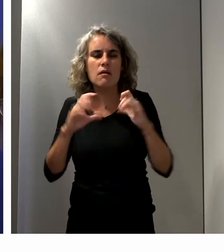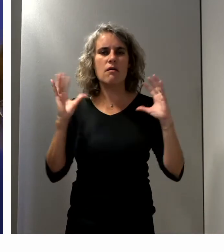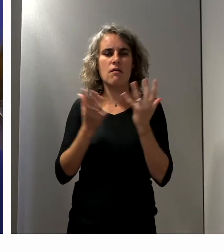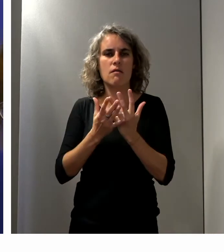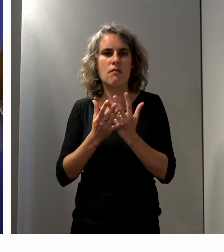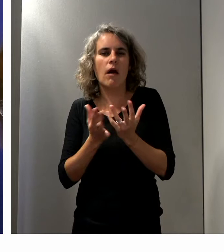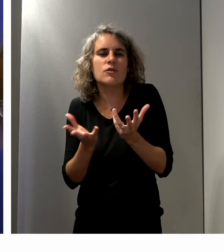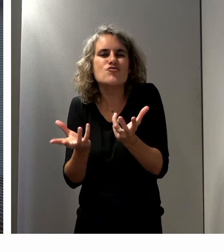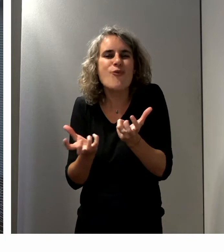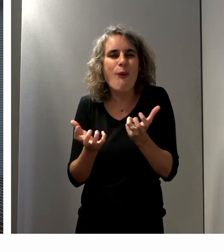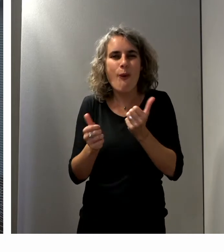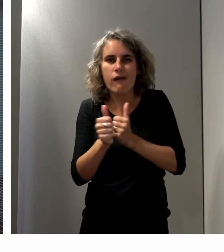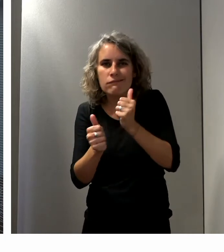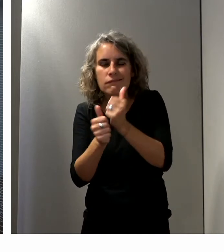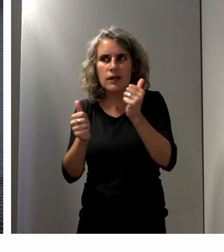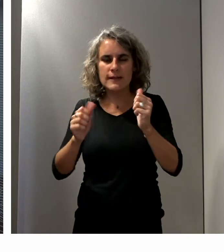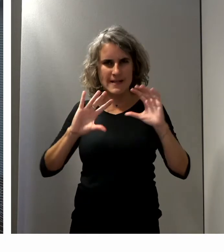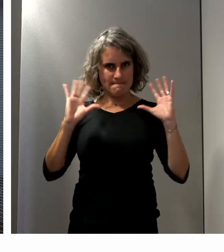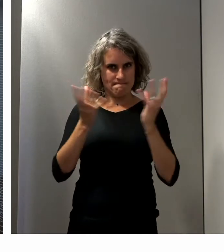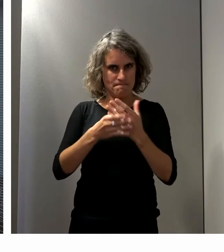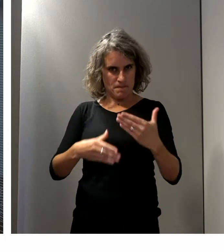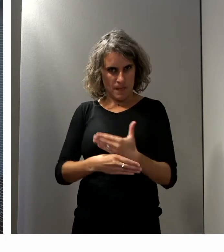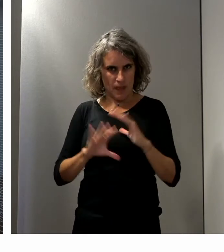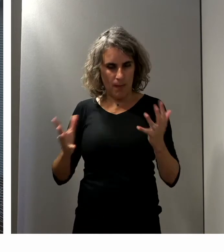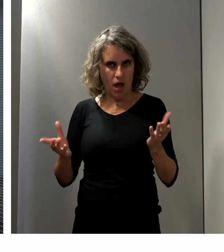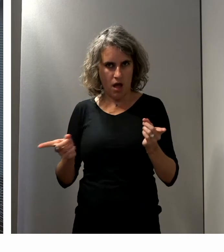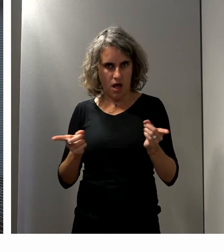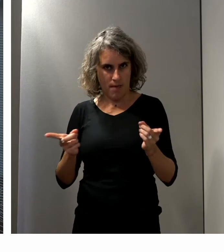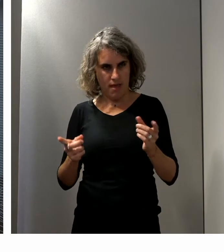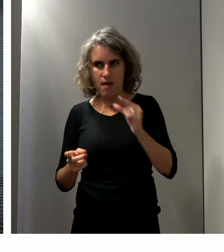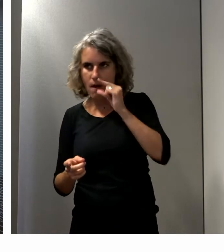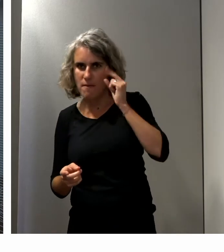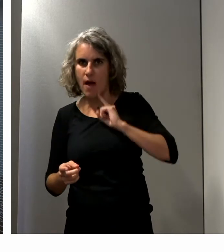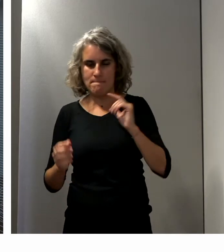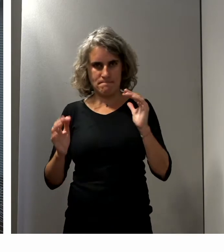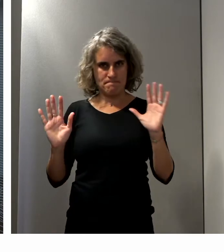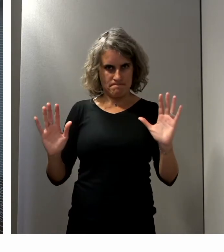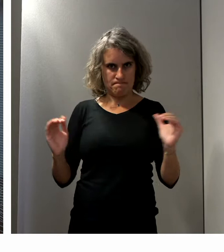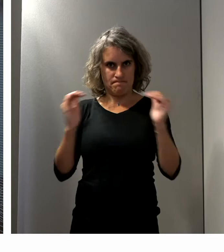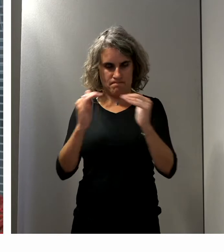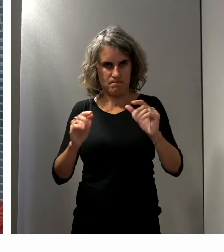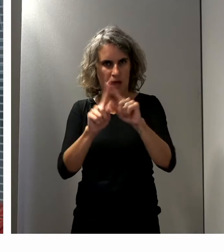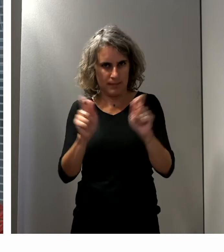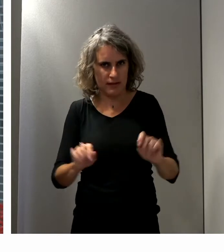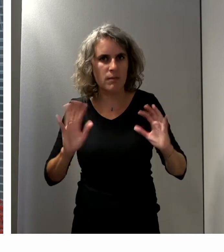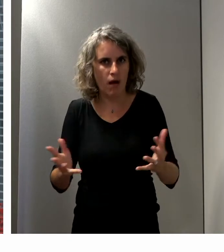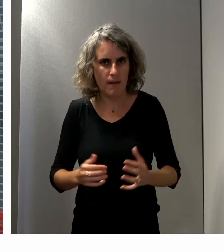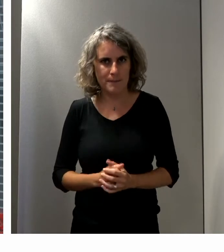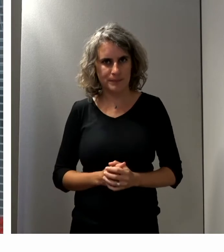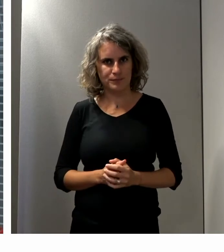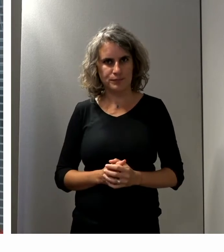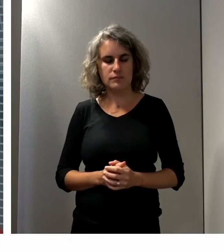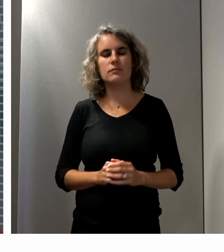sentimentale, de séduction, tout ça, dans la mixité. Hein. Je pense qu'il ne faut pas oublier Dominique, les garçons. Vous avez